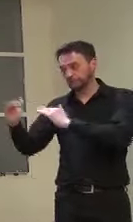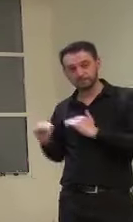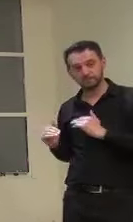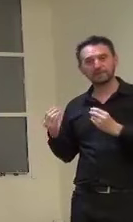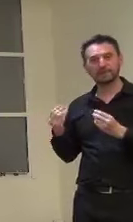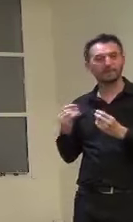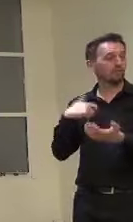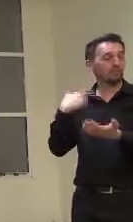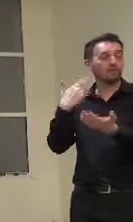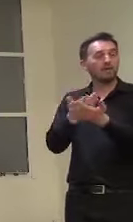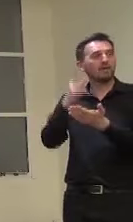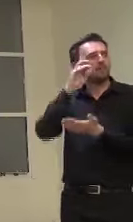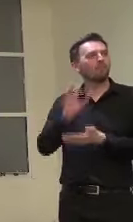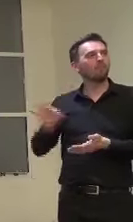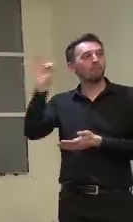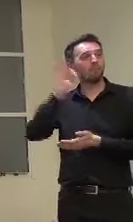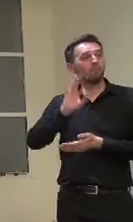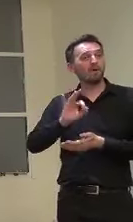la matriz